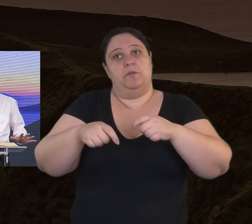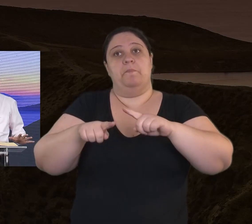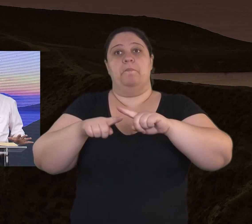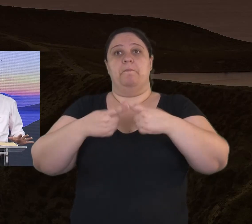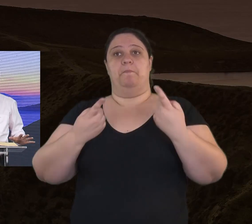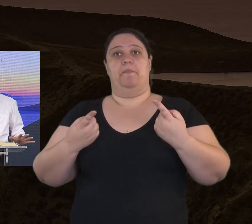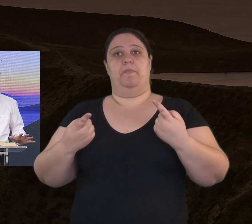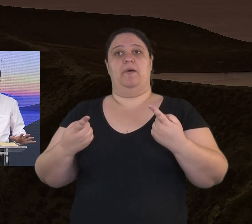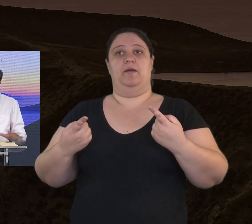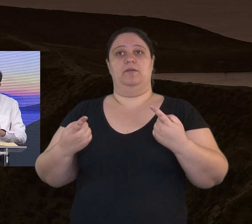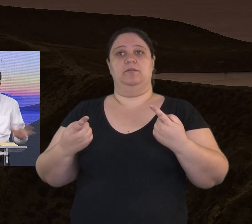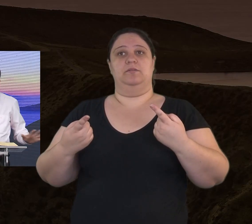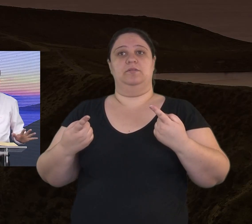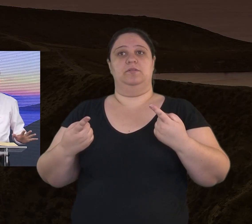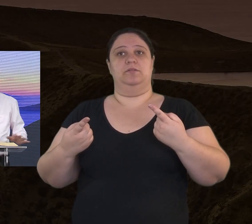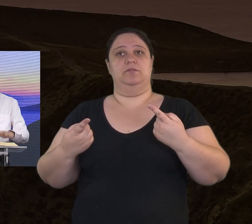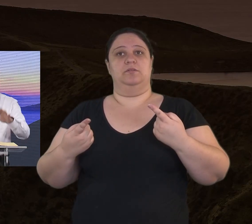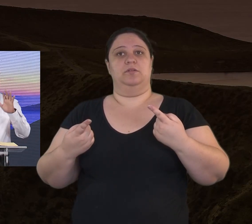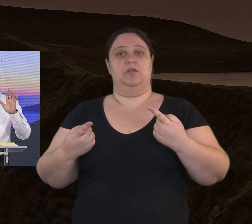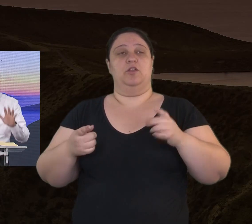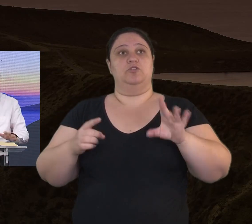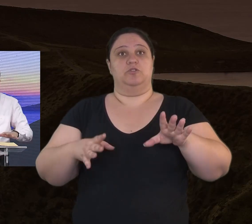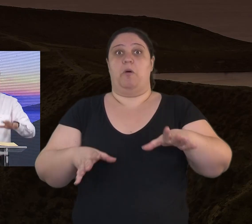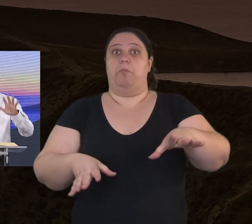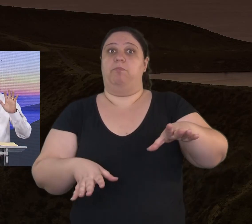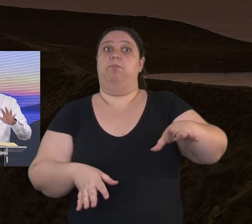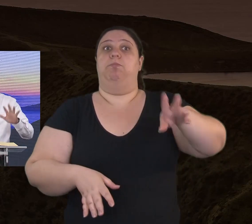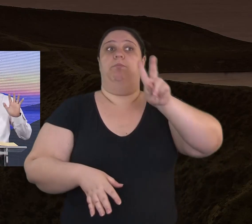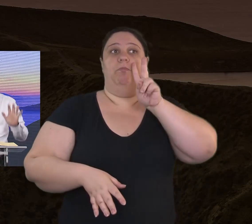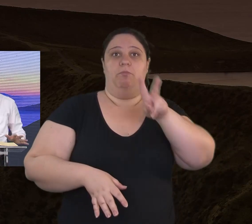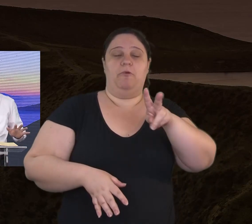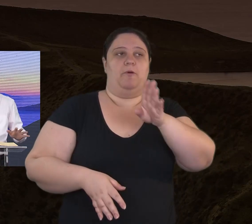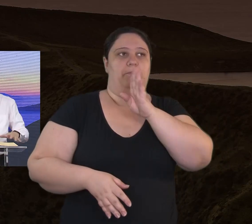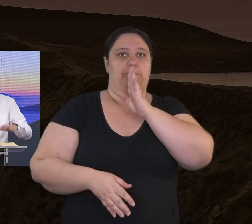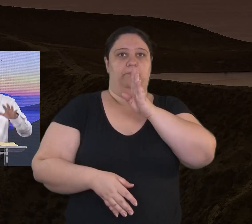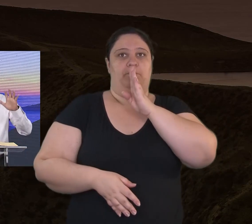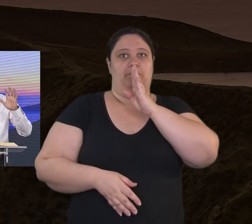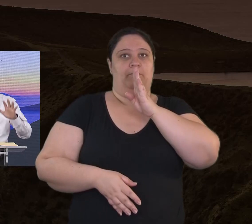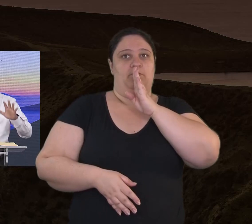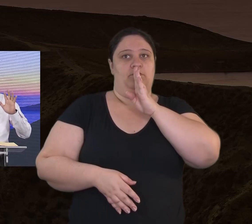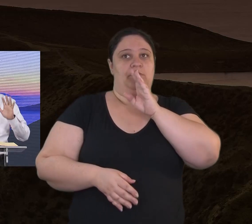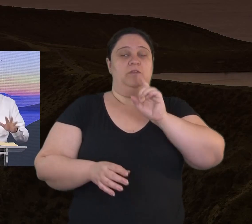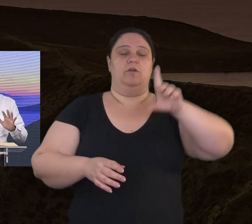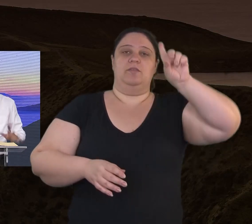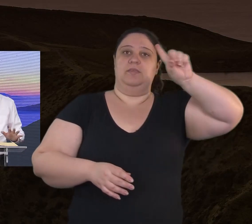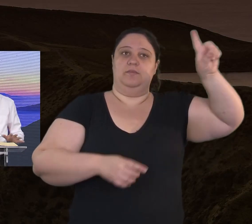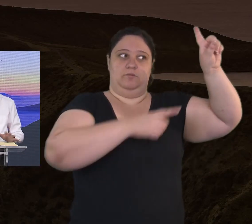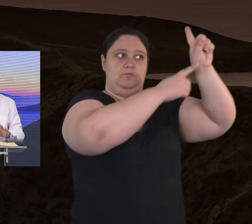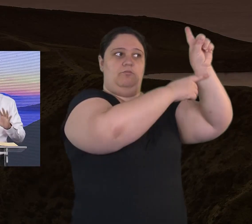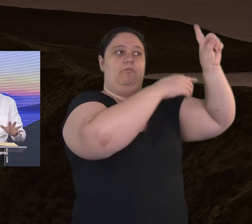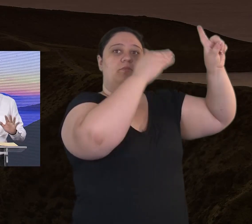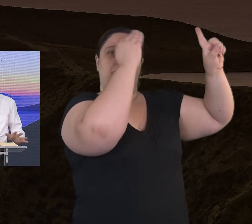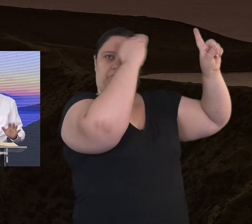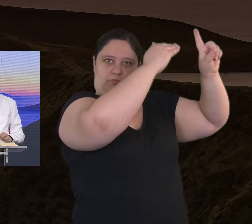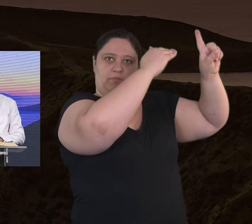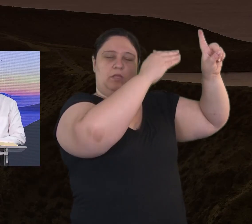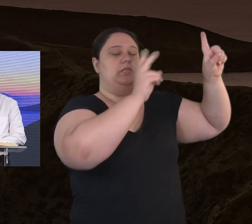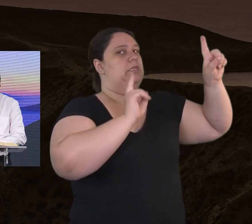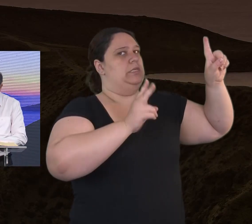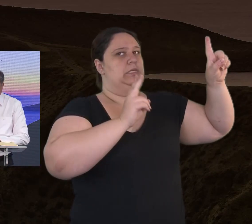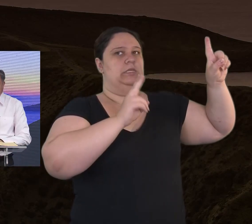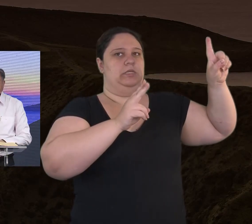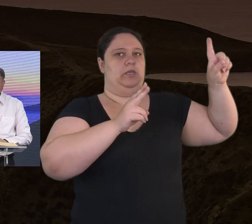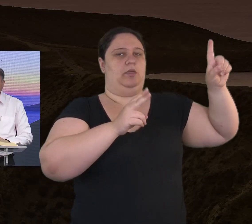naquele lugar ele não apita nada. Naquele lugar é Deus quem manda. Deus faz a sua vontade. Por que eu posso dizer